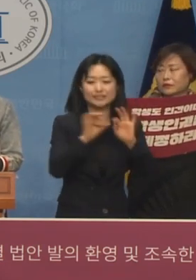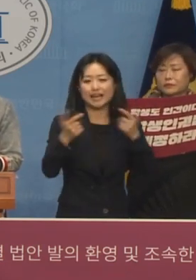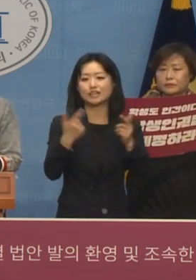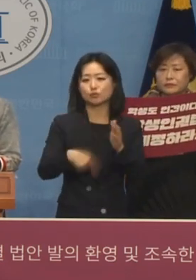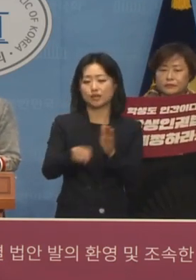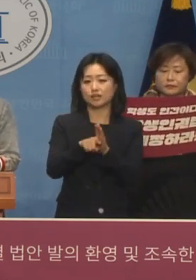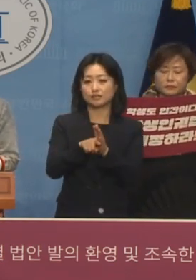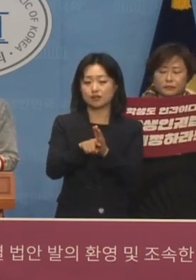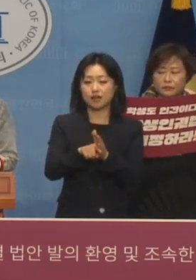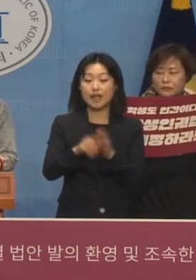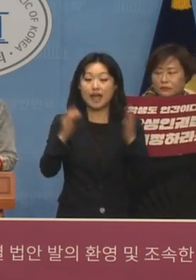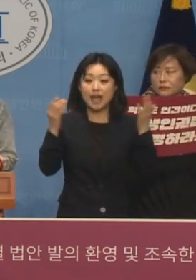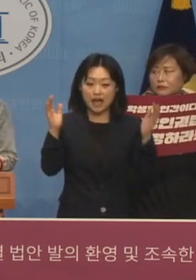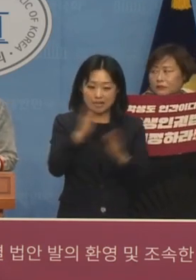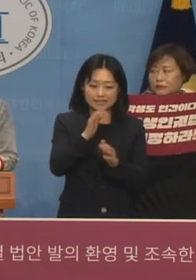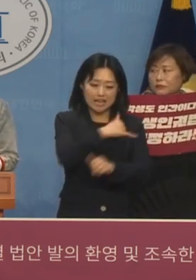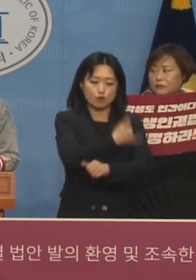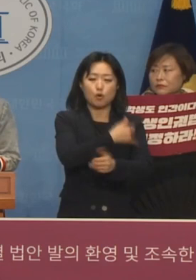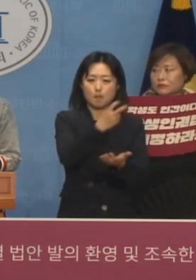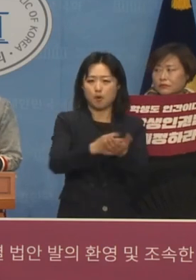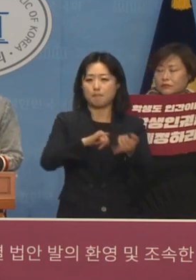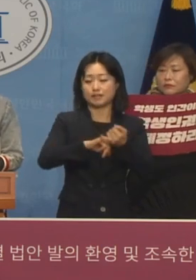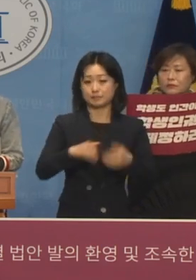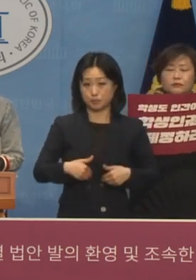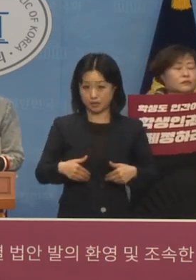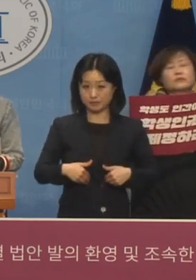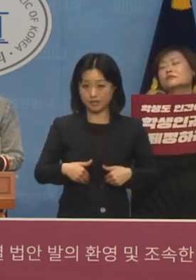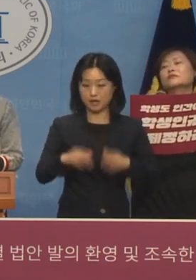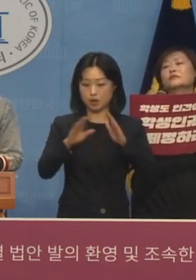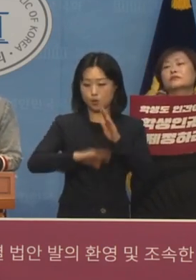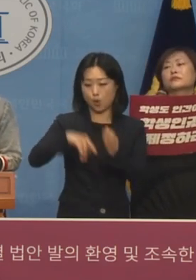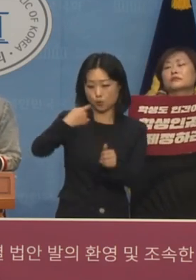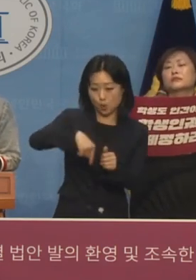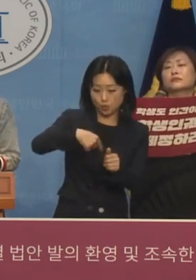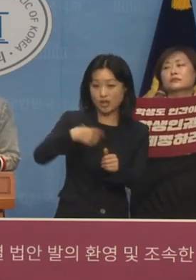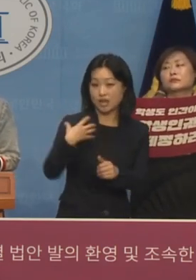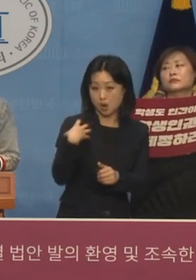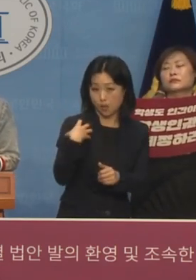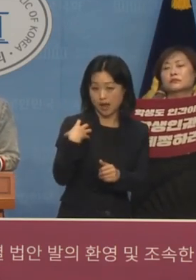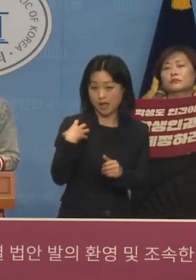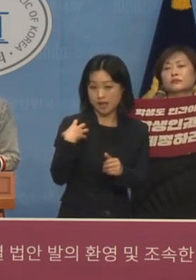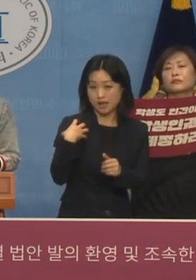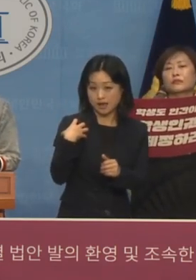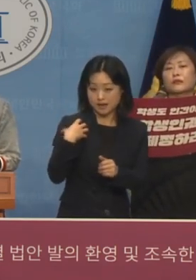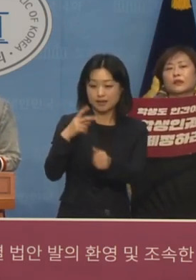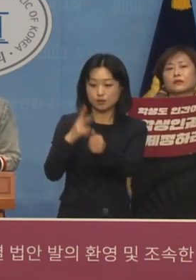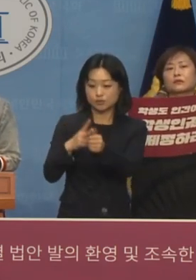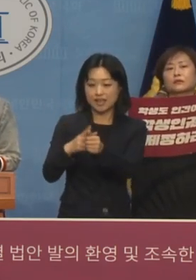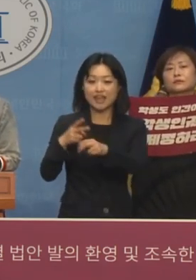정당성의 근거가 될 학생인권법이 필요합니다. 공교육이라는 공적인 역할을 담당하는